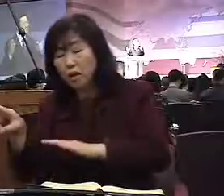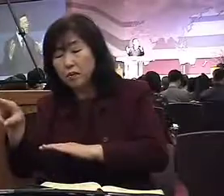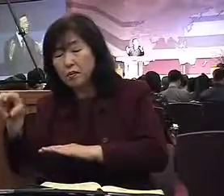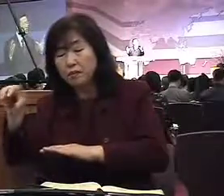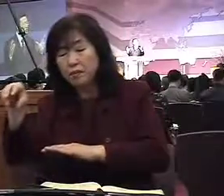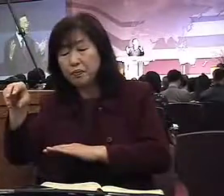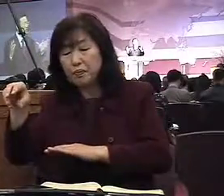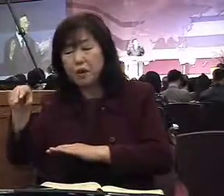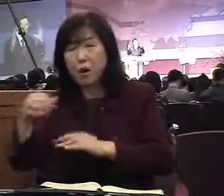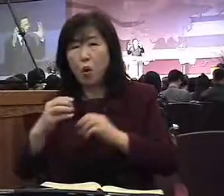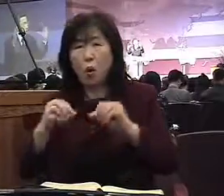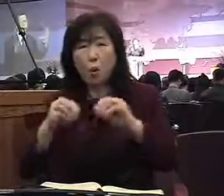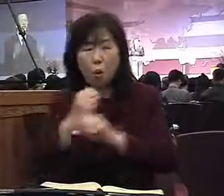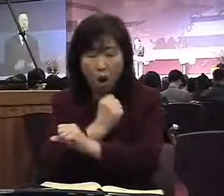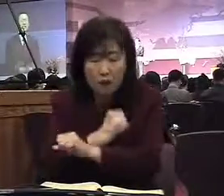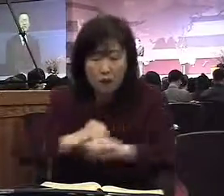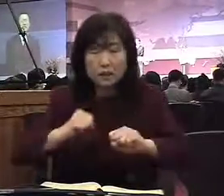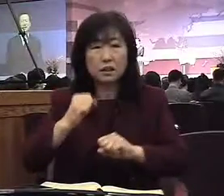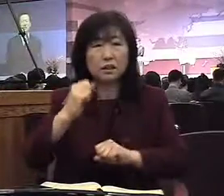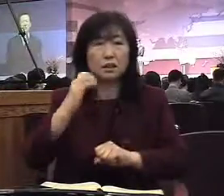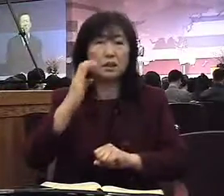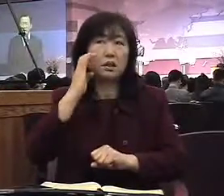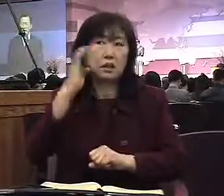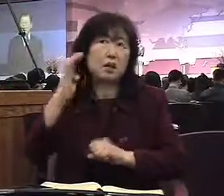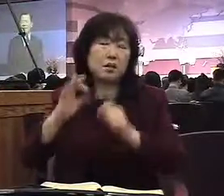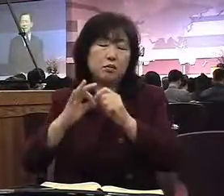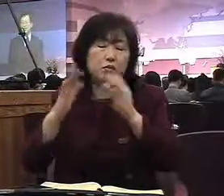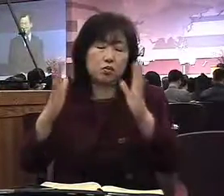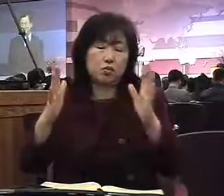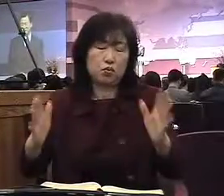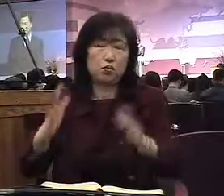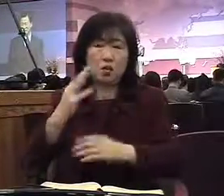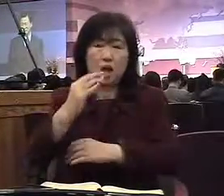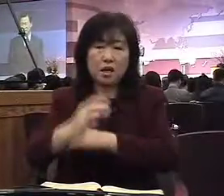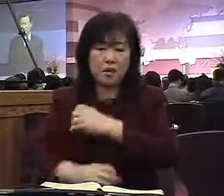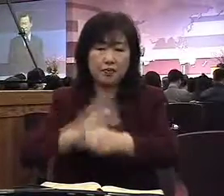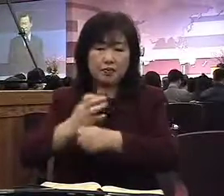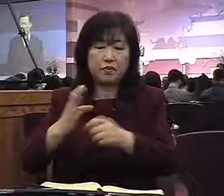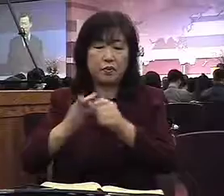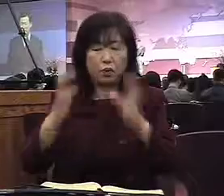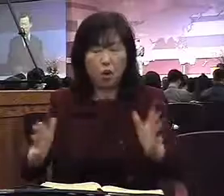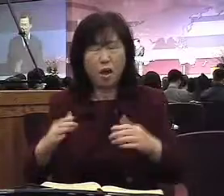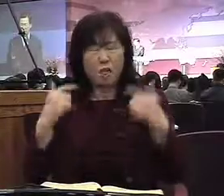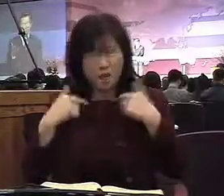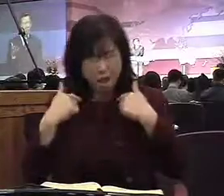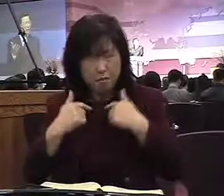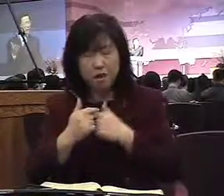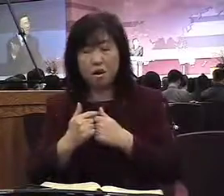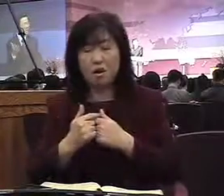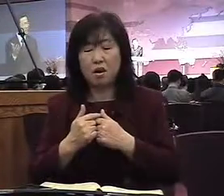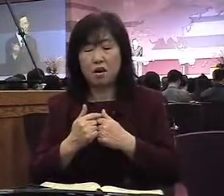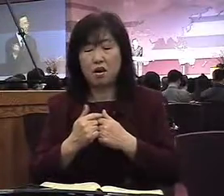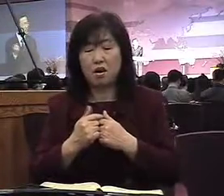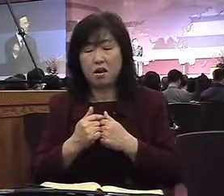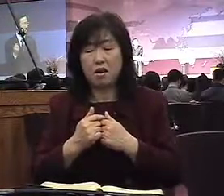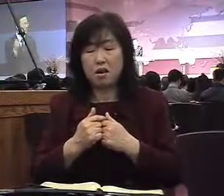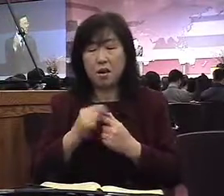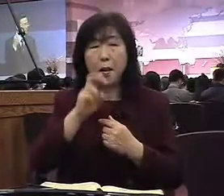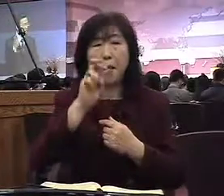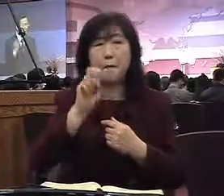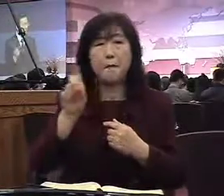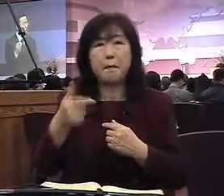광야에서 40년 동안 얼마나 많은 기적들을 매일매일 체험했습니다. 그렇죠? 매일매일 만나의 기적을